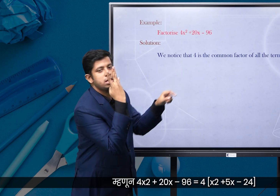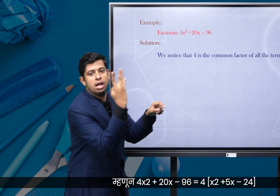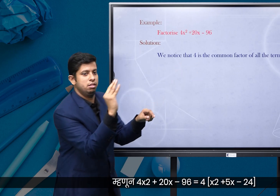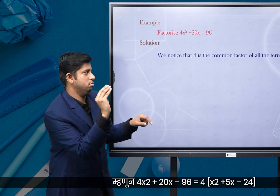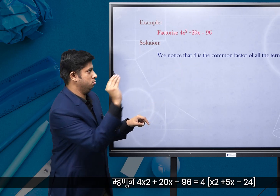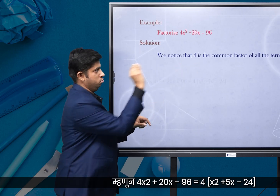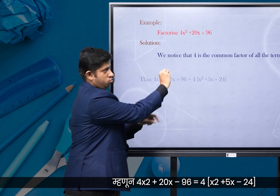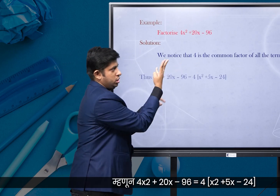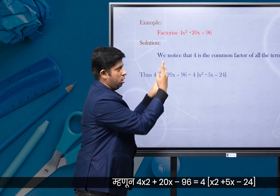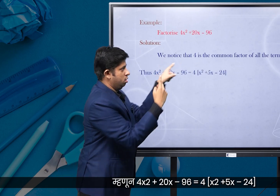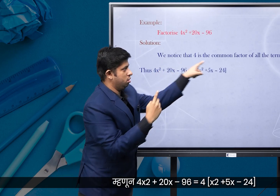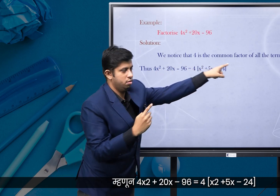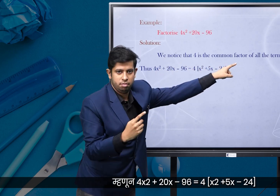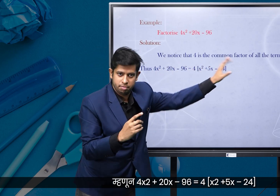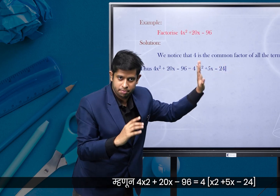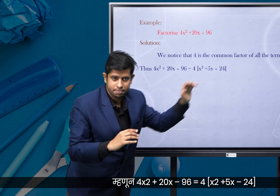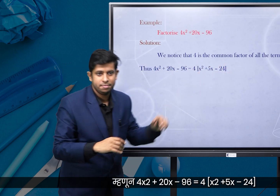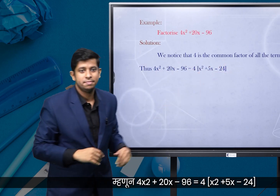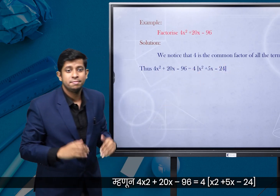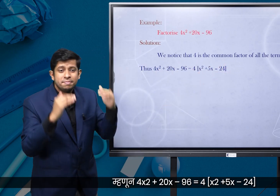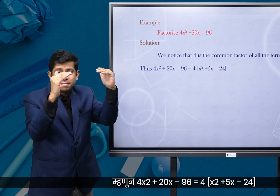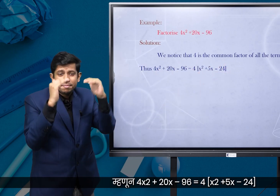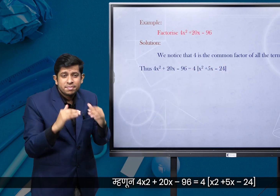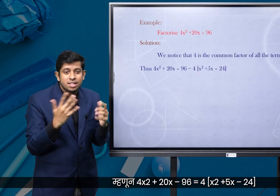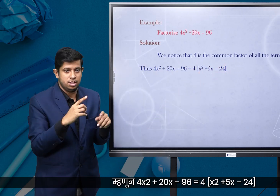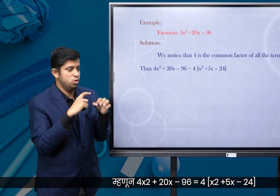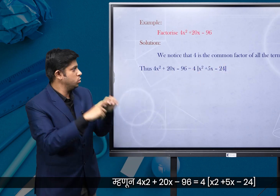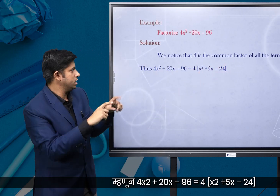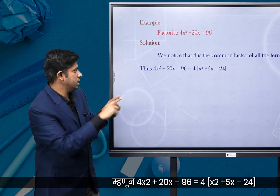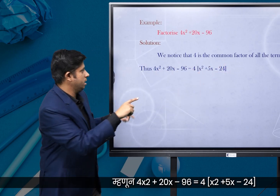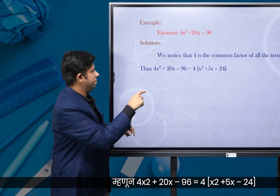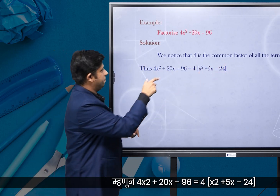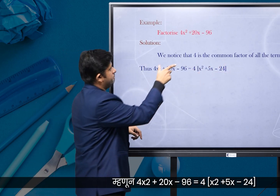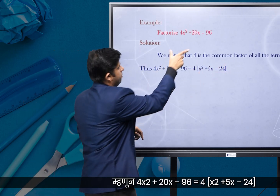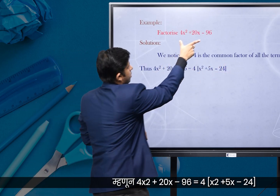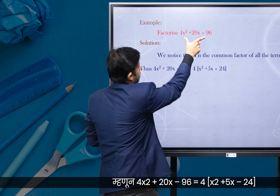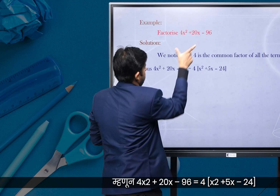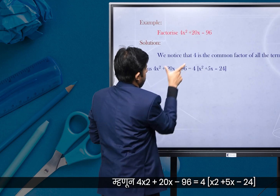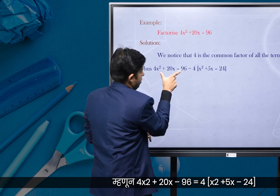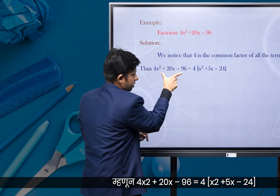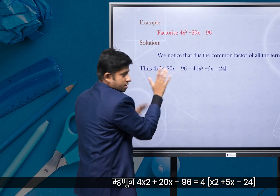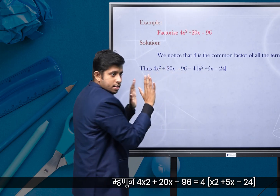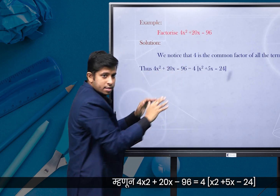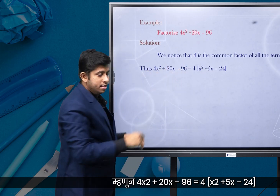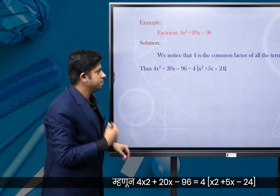म्हणून 4x वर्ग अधिक 20x वजा 96 बरोबर 4 आणि